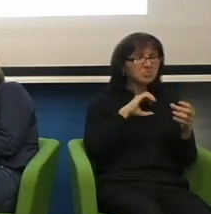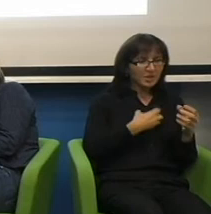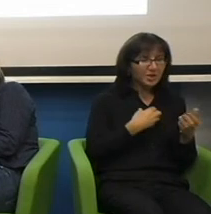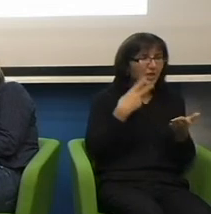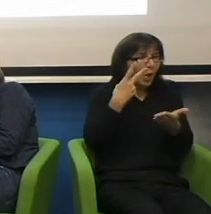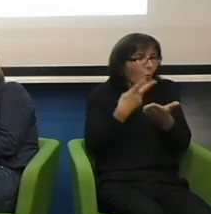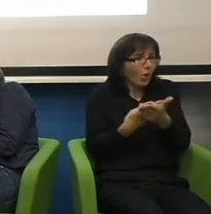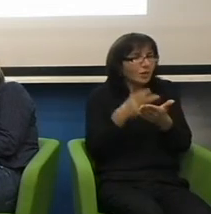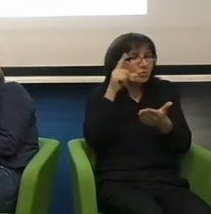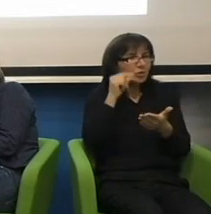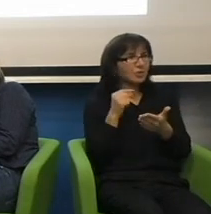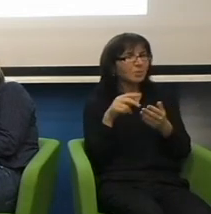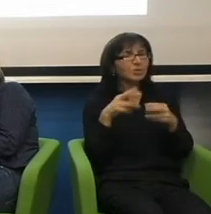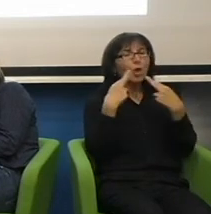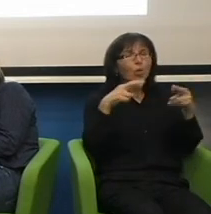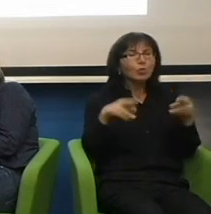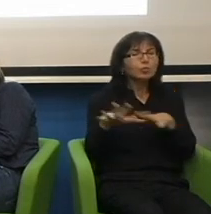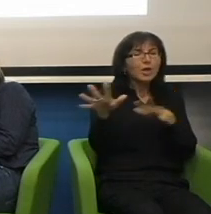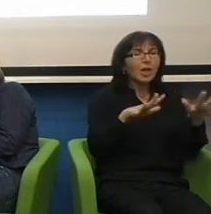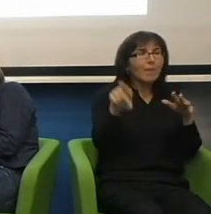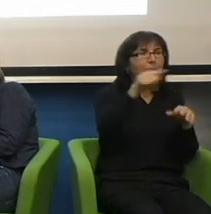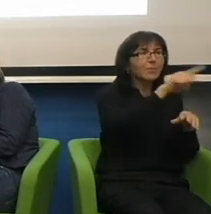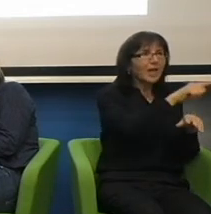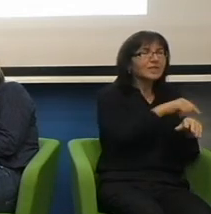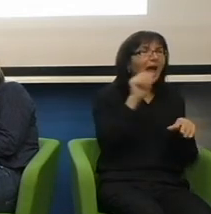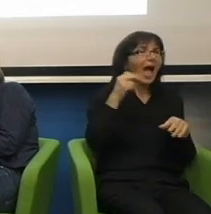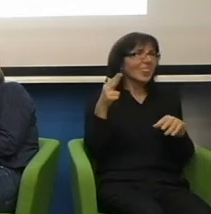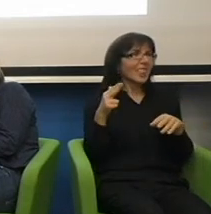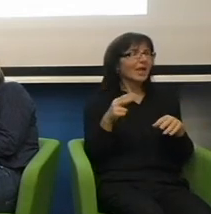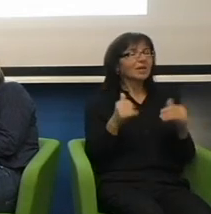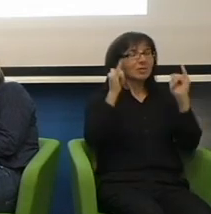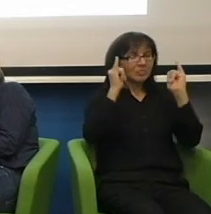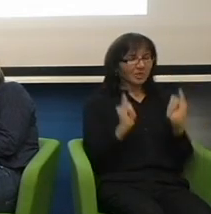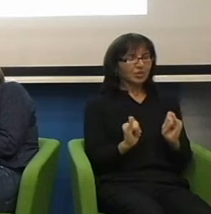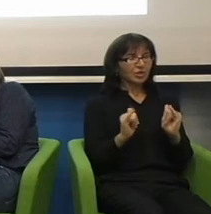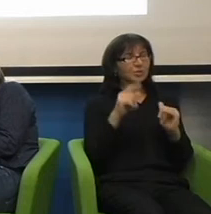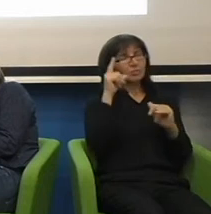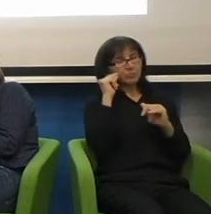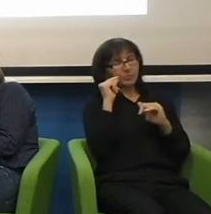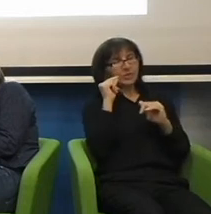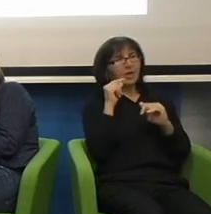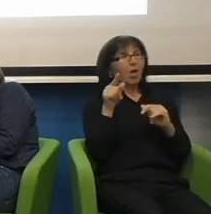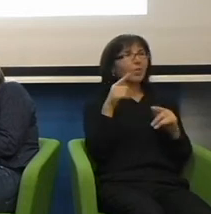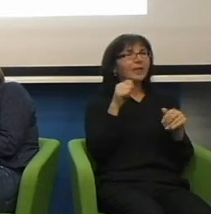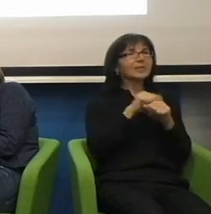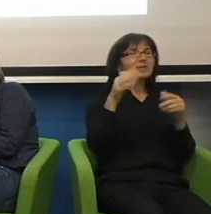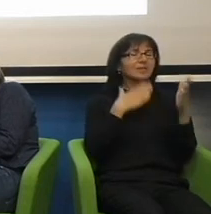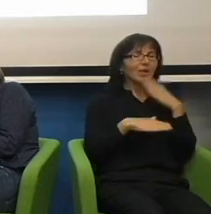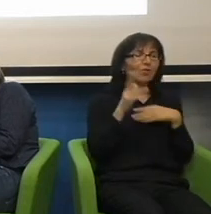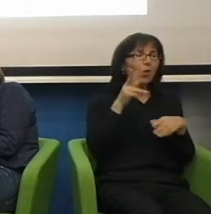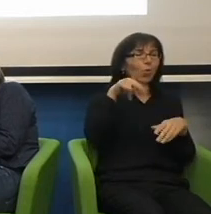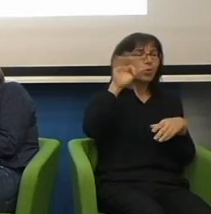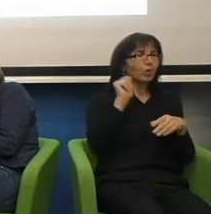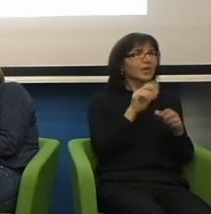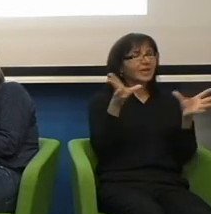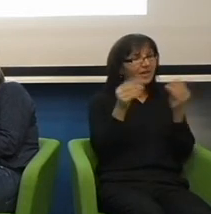się miejsca do spania, Anna idzie do kuchni i drzemie do rana na krześle. Walentynowicz nie przeszkadza to zamieszanie. Jest zadowolona z tego, że Kuroń mieszka